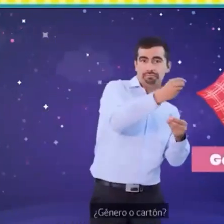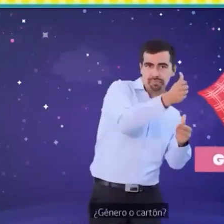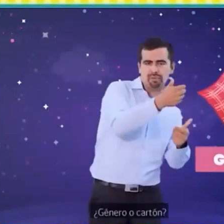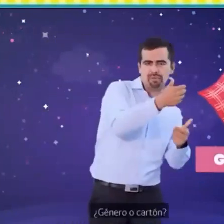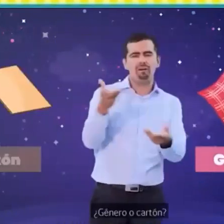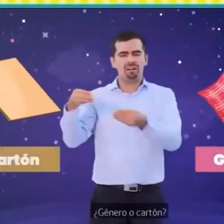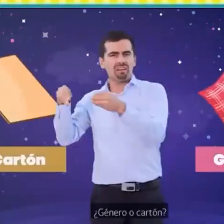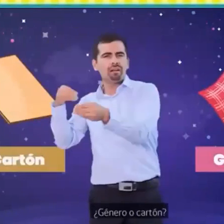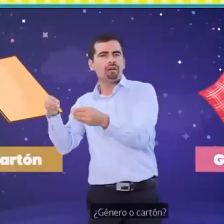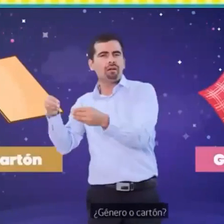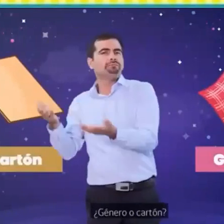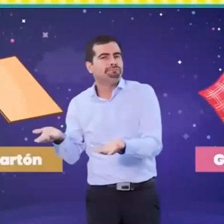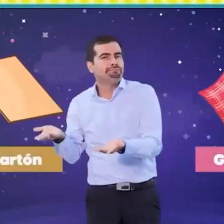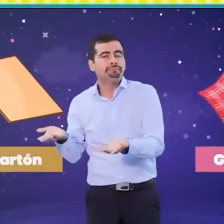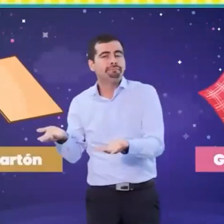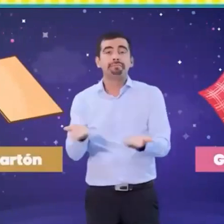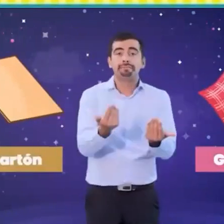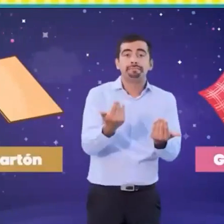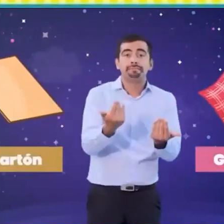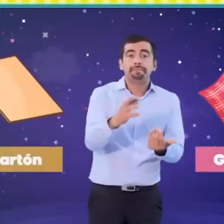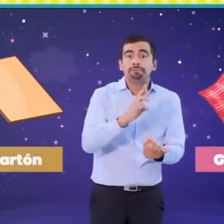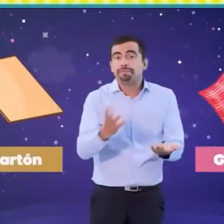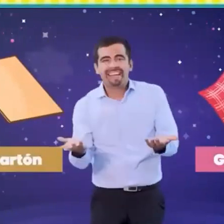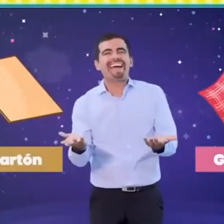¿Género o cartón?